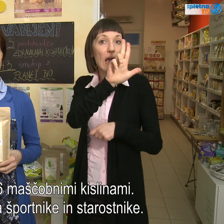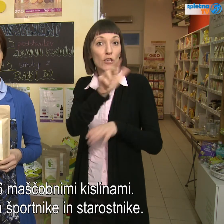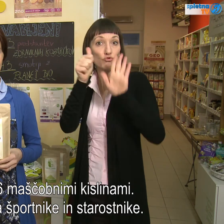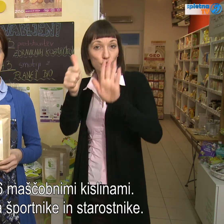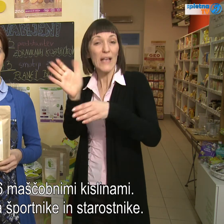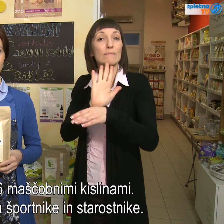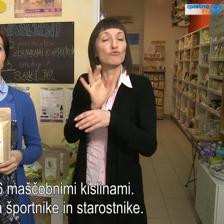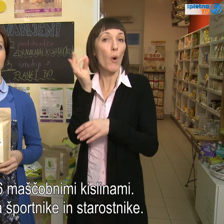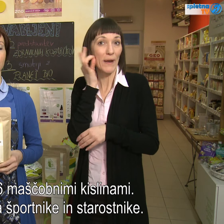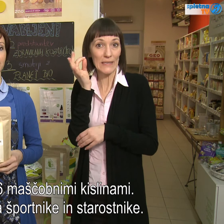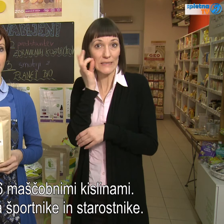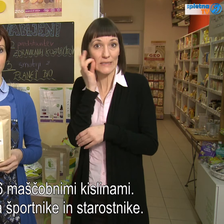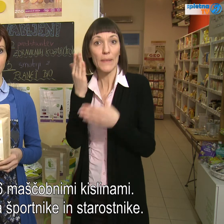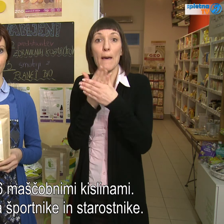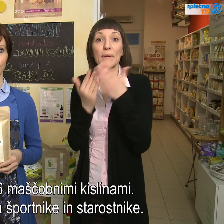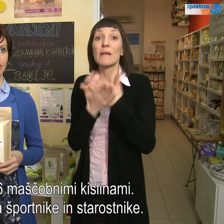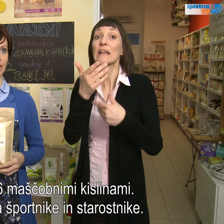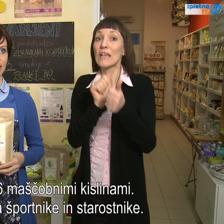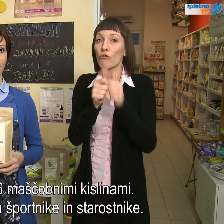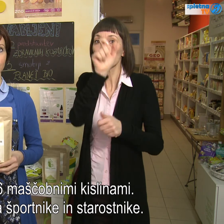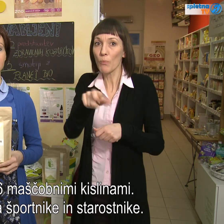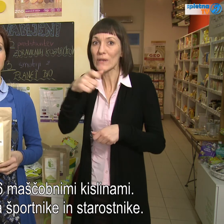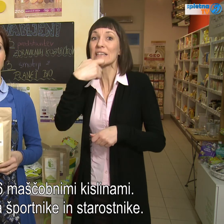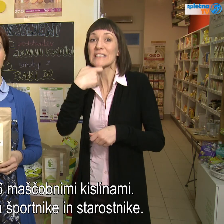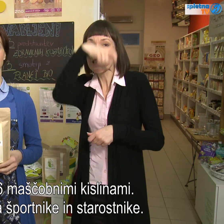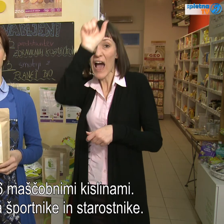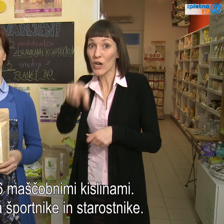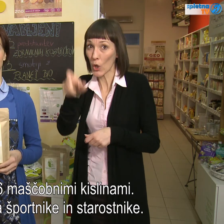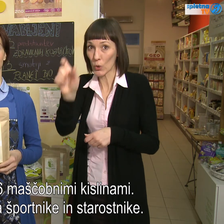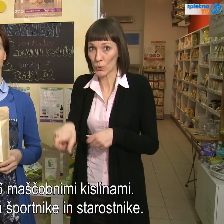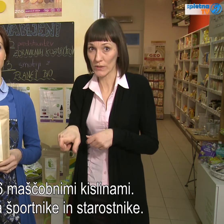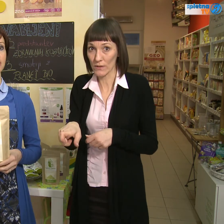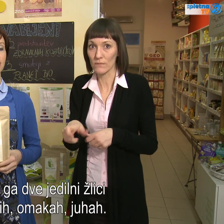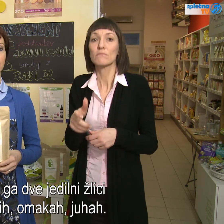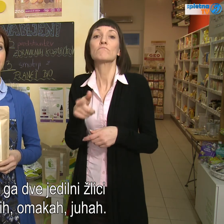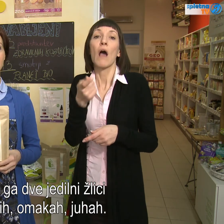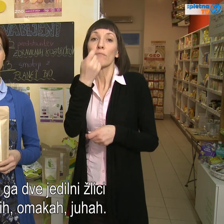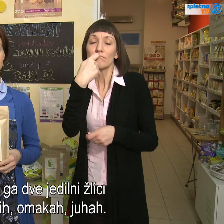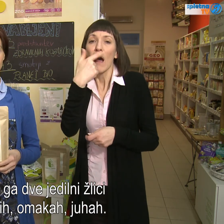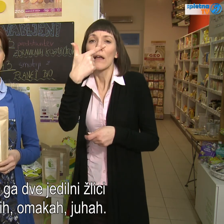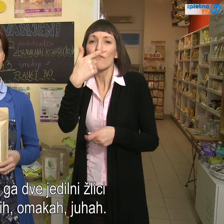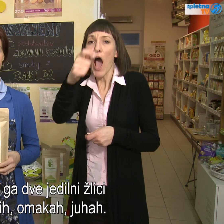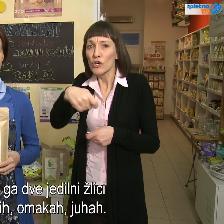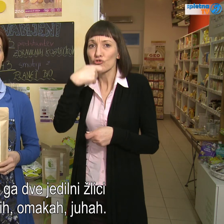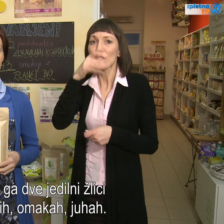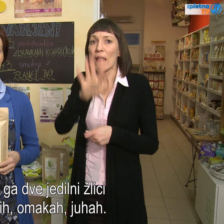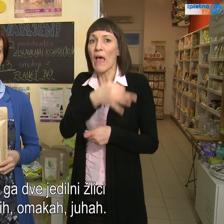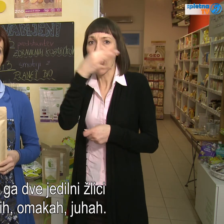maščobnimi kislinami, primeren za športnike in starostnike. Uživate ga 2 jedilni žlici v smutijah,